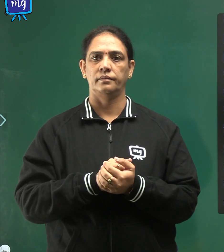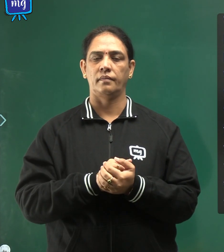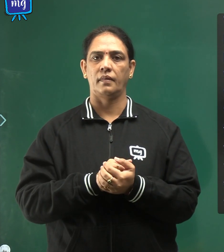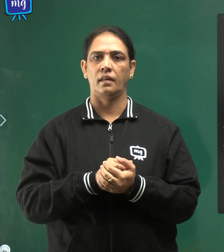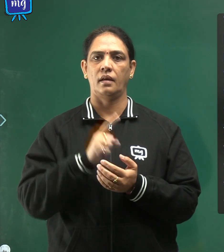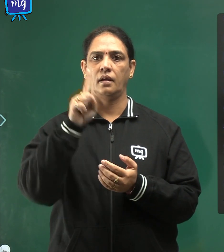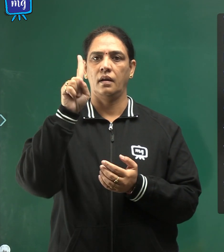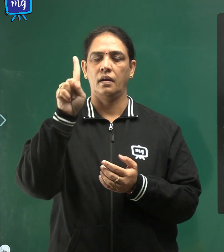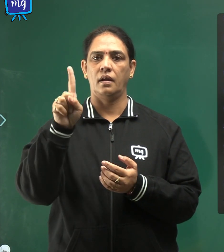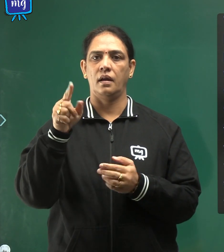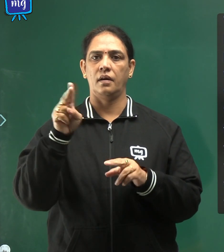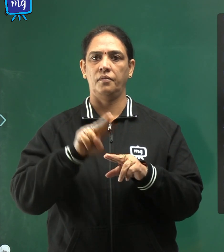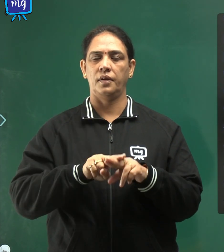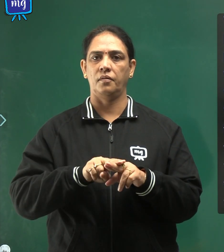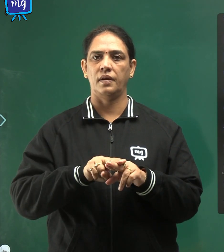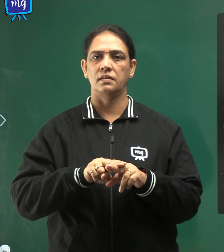एक बारंबारता बंटन सारणी